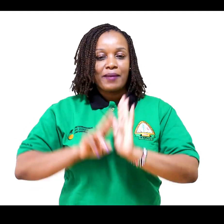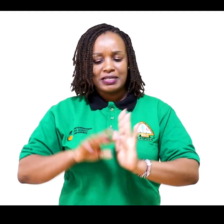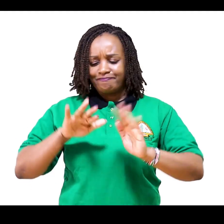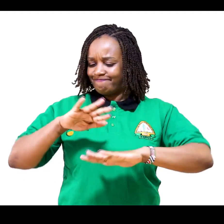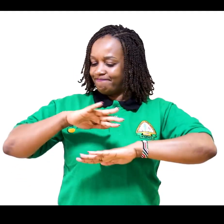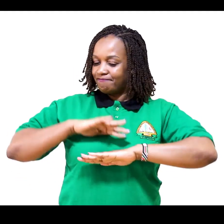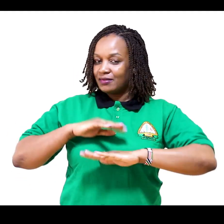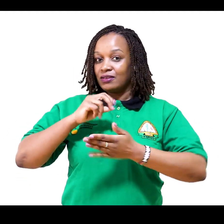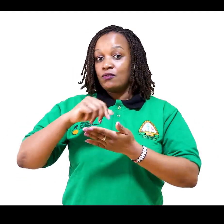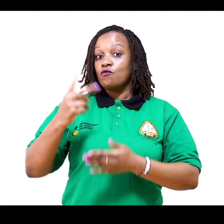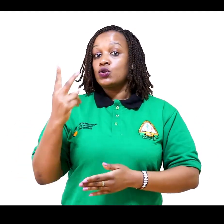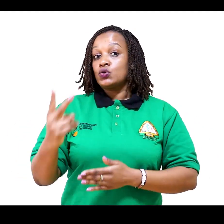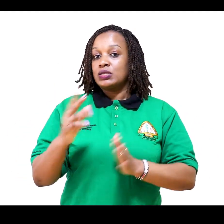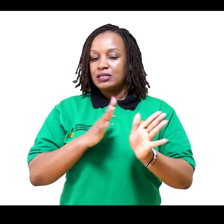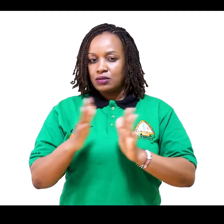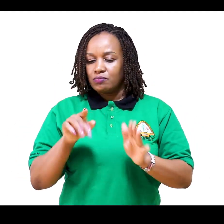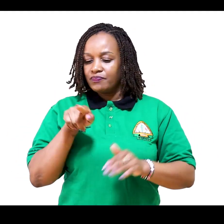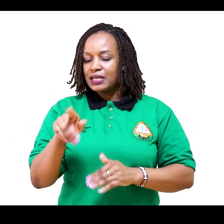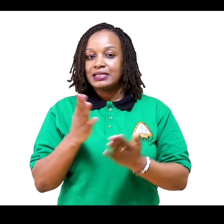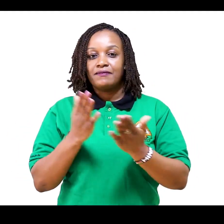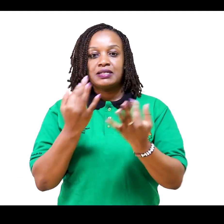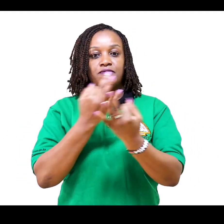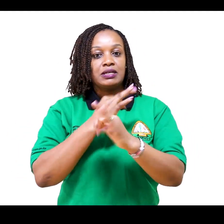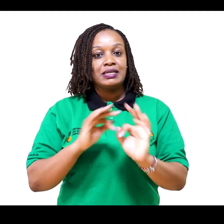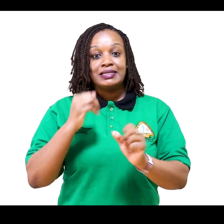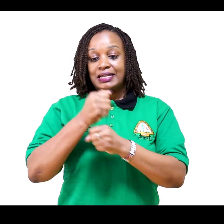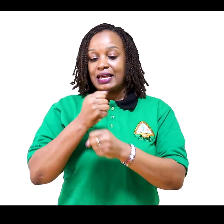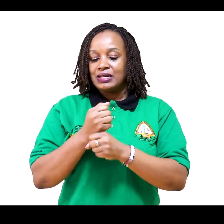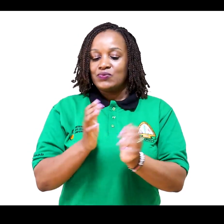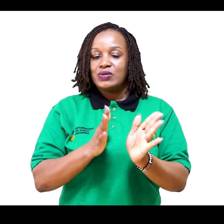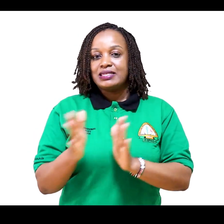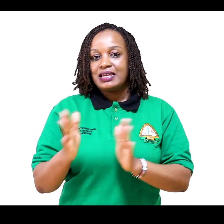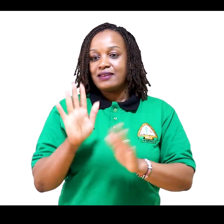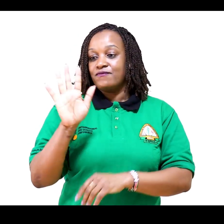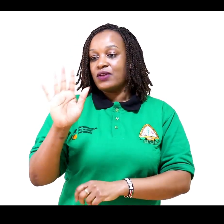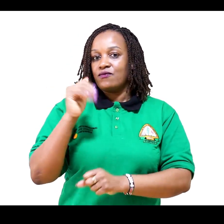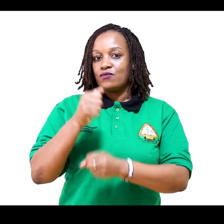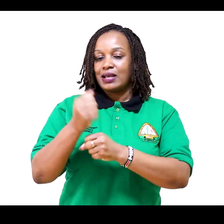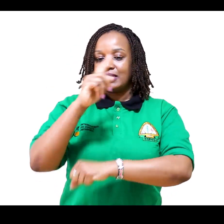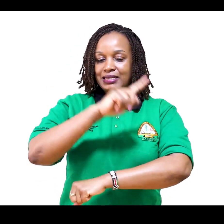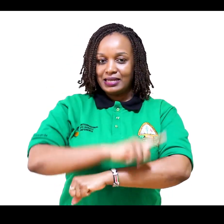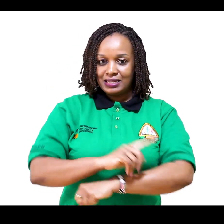ni mbegu ya kutosha kwa misimu miwili. Huduma hii haina malipo na inafanywa ndani ya siku